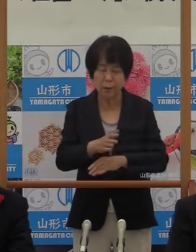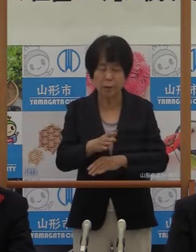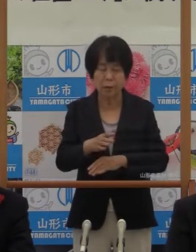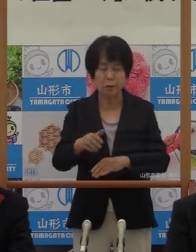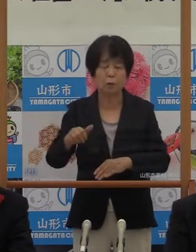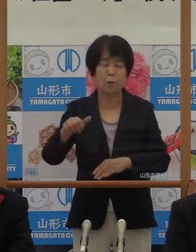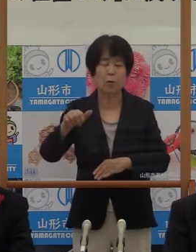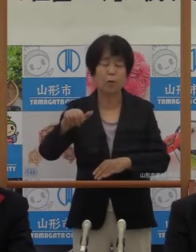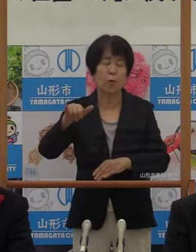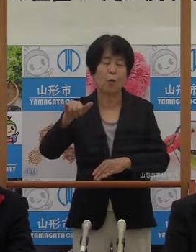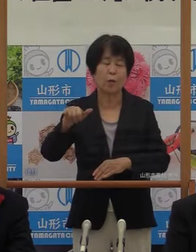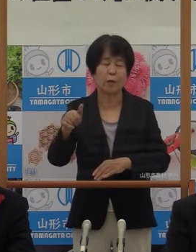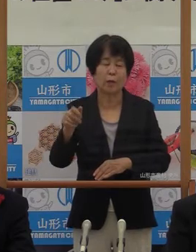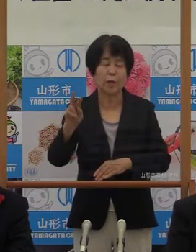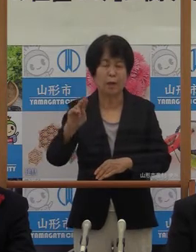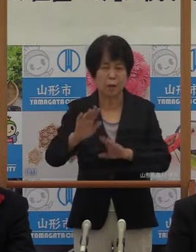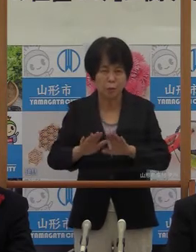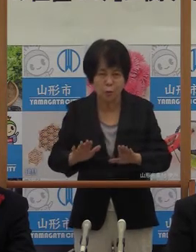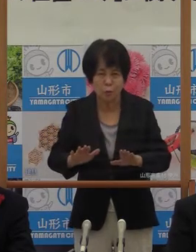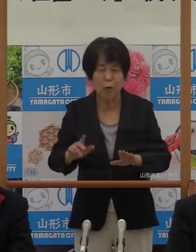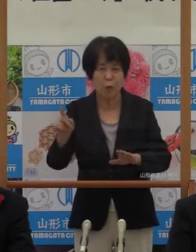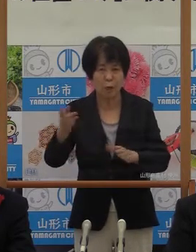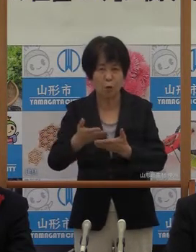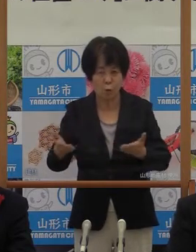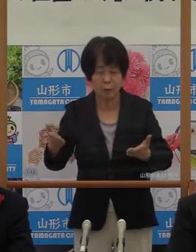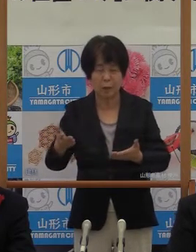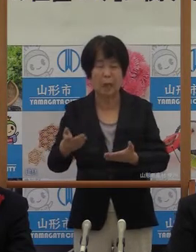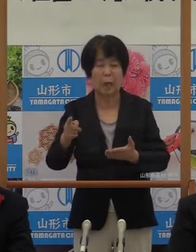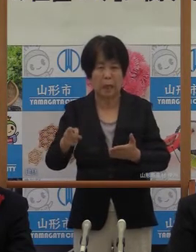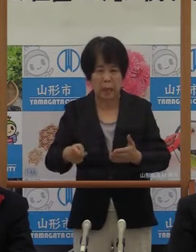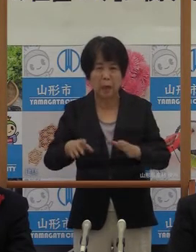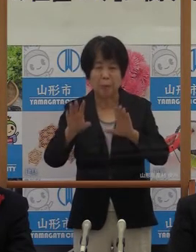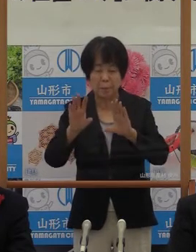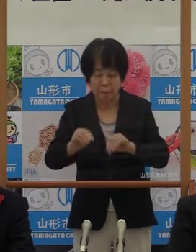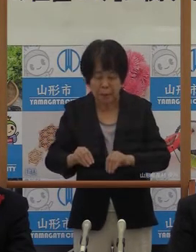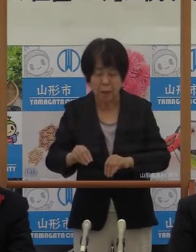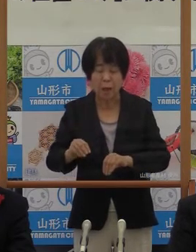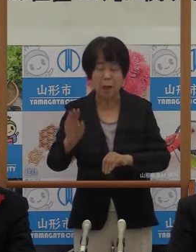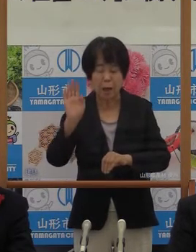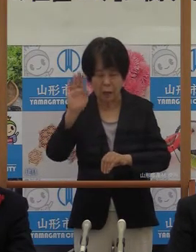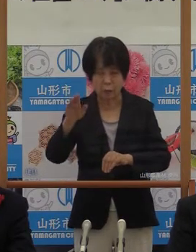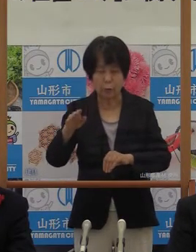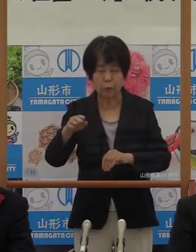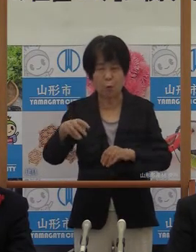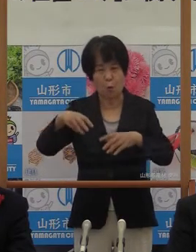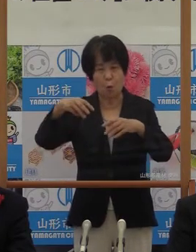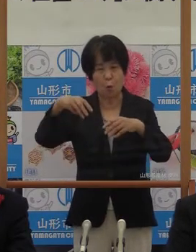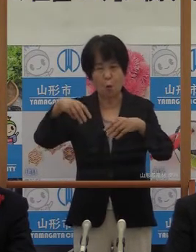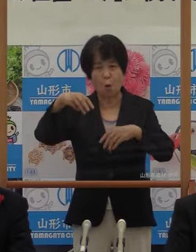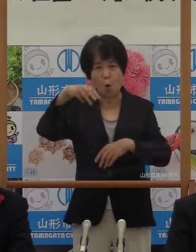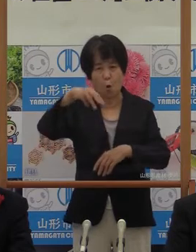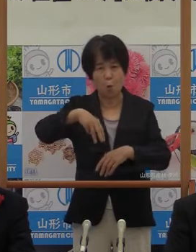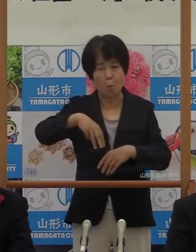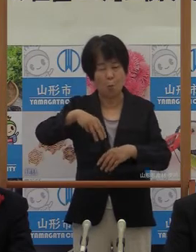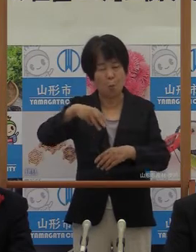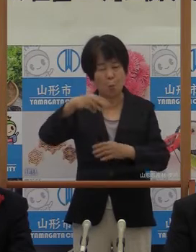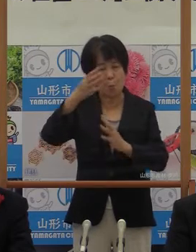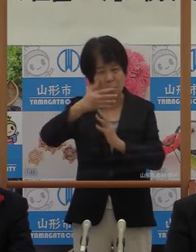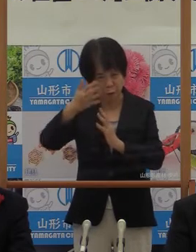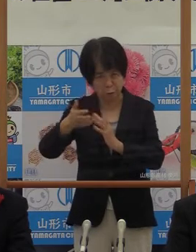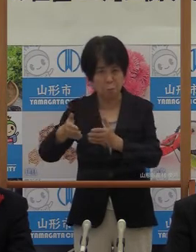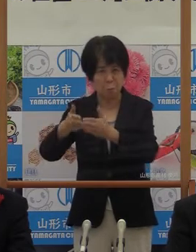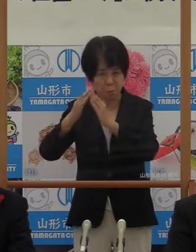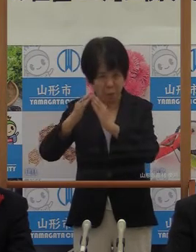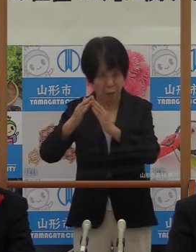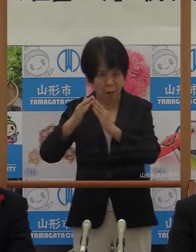だと思うんですけども、まあ、跡地がですね、こう、まあ、マンション建ったりとかですね、まあ、こう、まあ、意地悪な質問になってしまうかもしれないんですけども